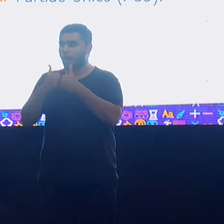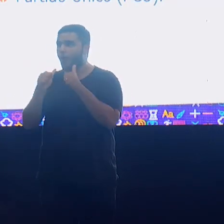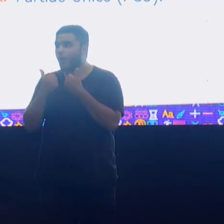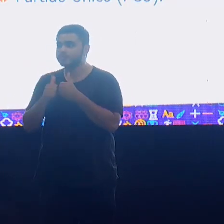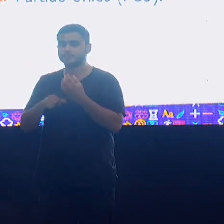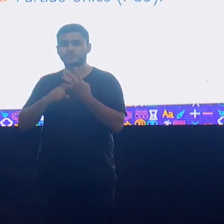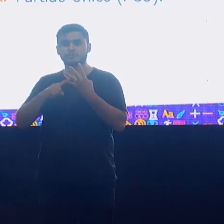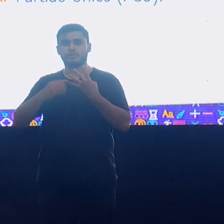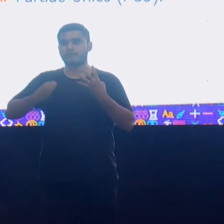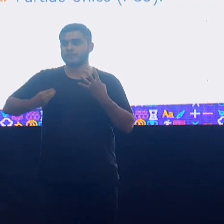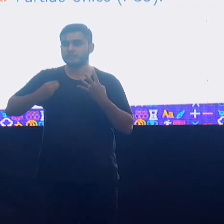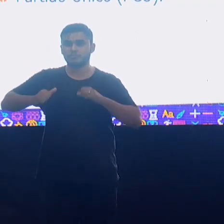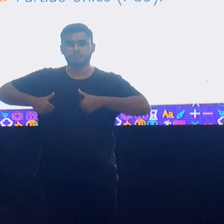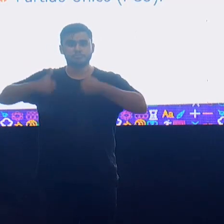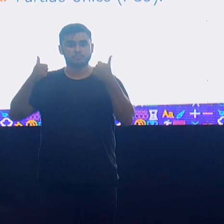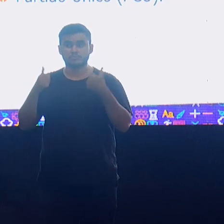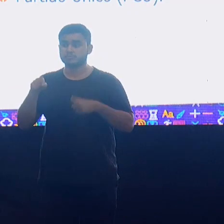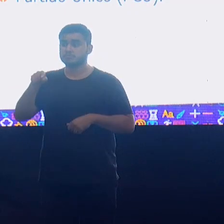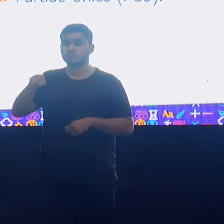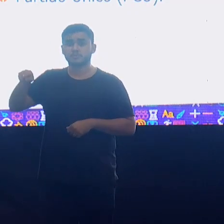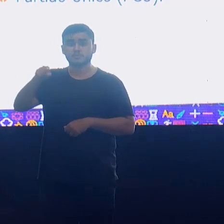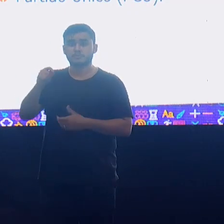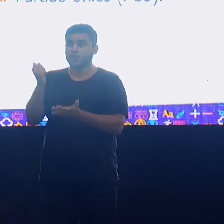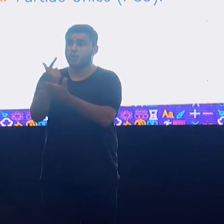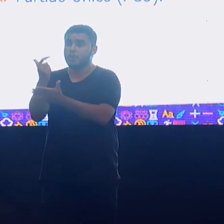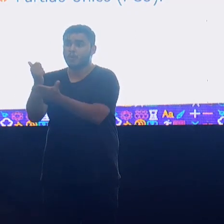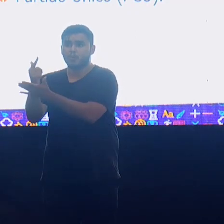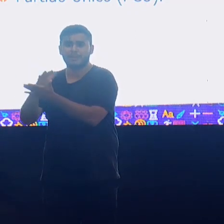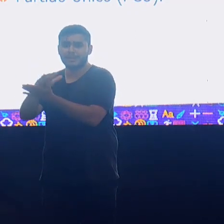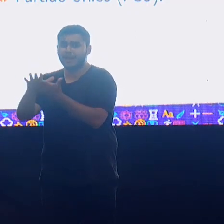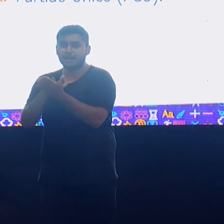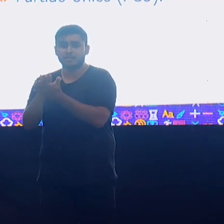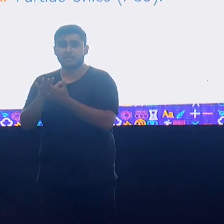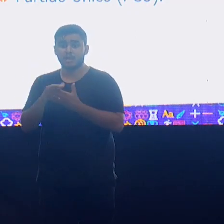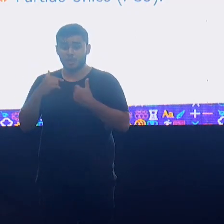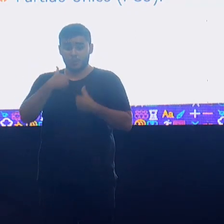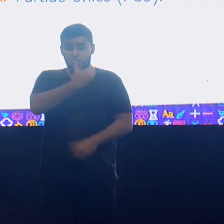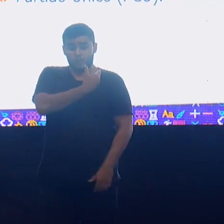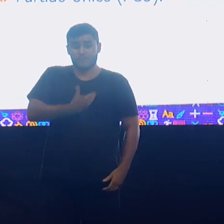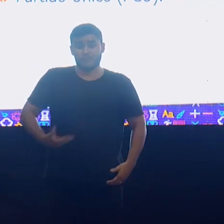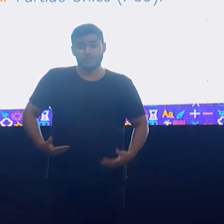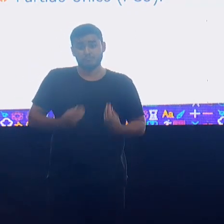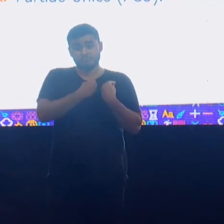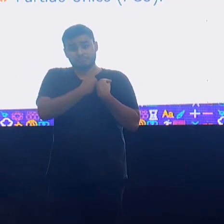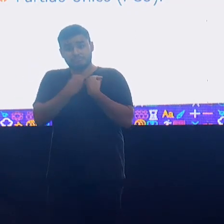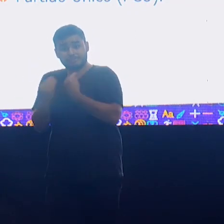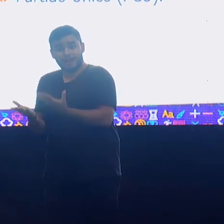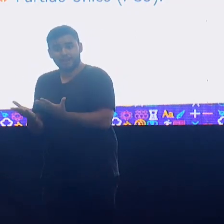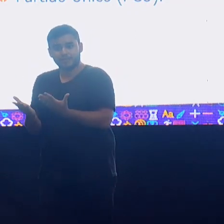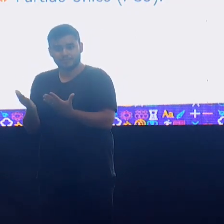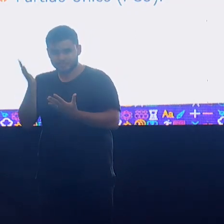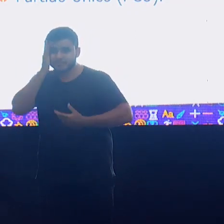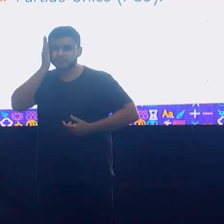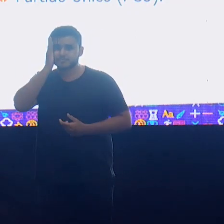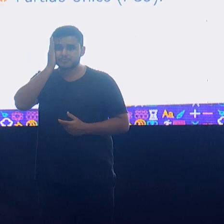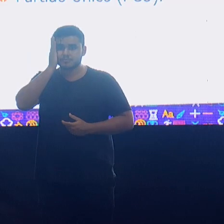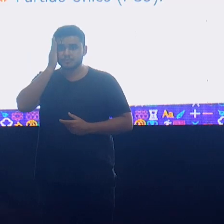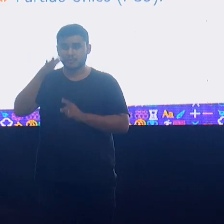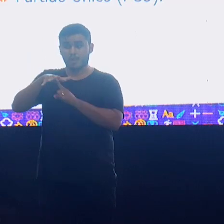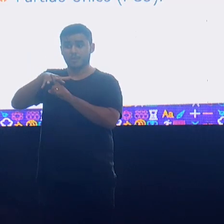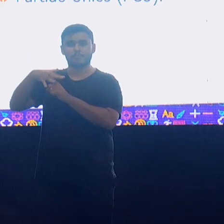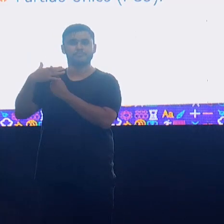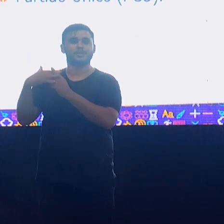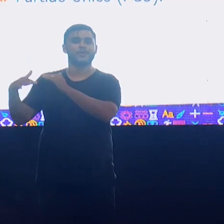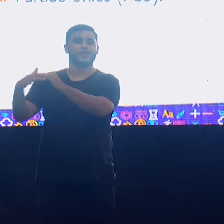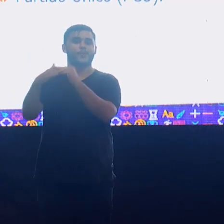o Estado te fornece tudo, qual é a tua necessidade de comprar? Nenhuma. Se você não precisa comprar nada, porque o Estado te fornece